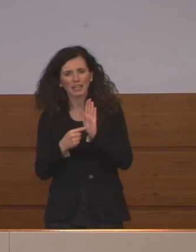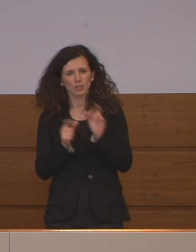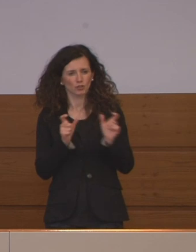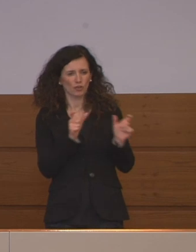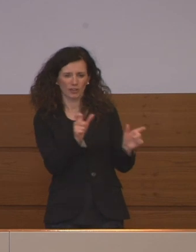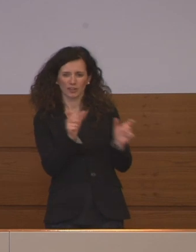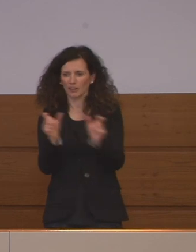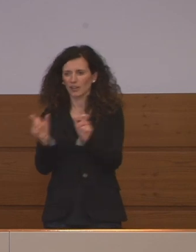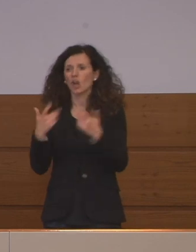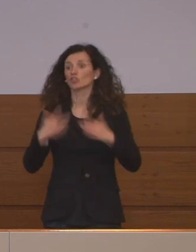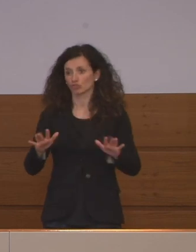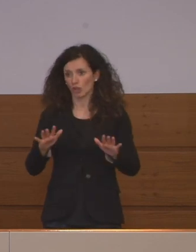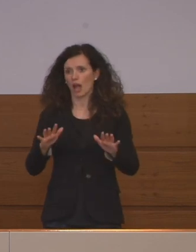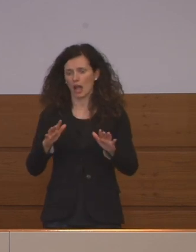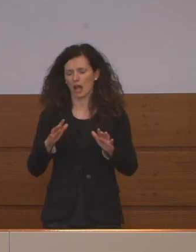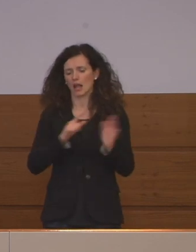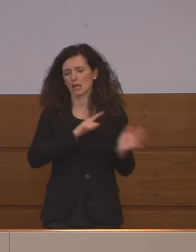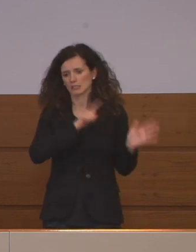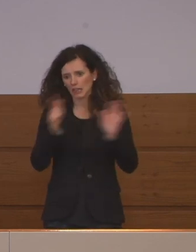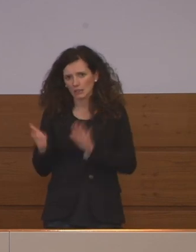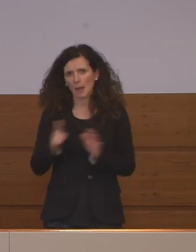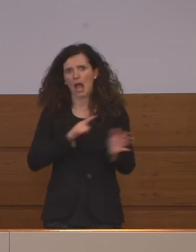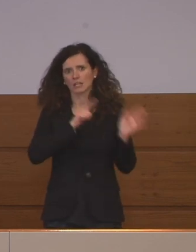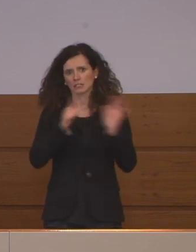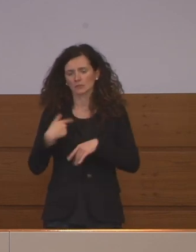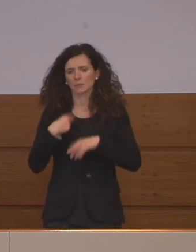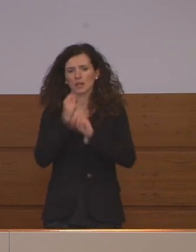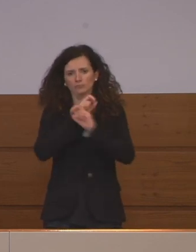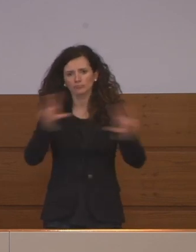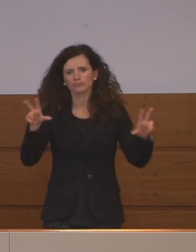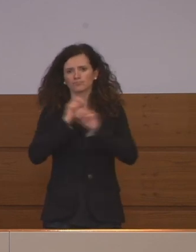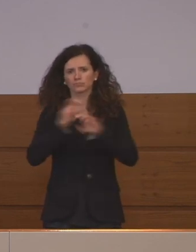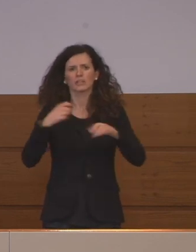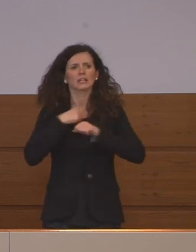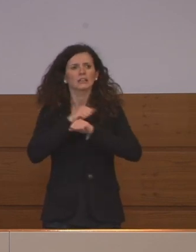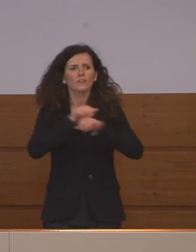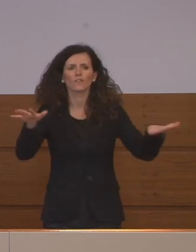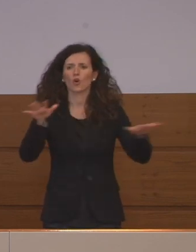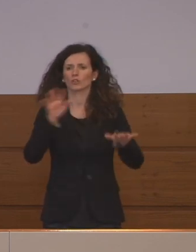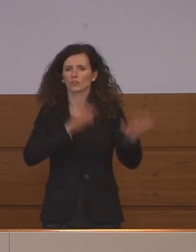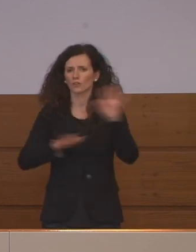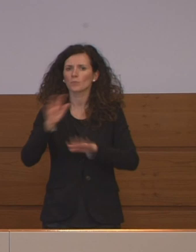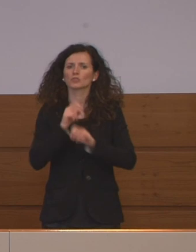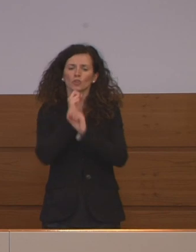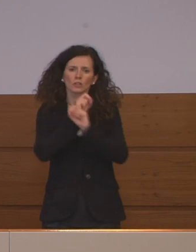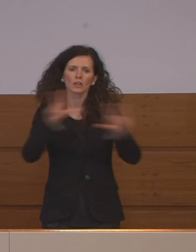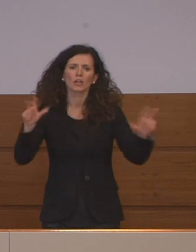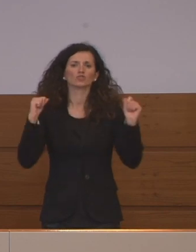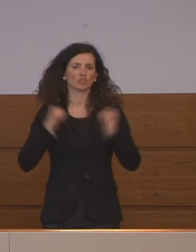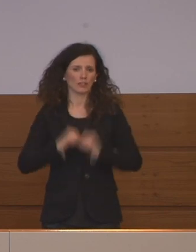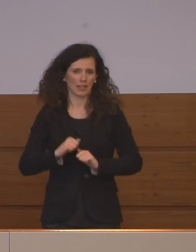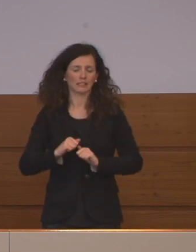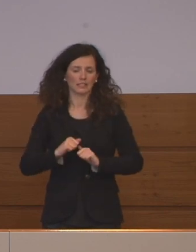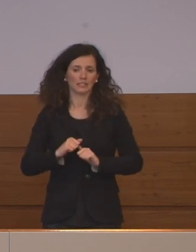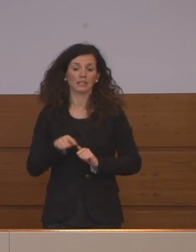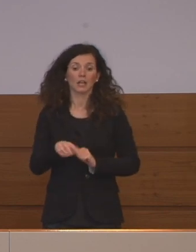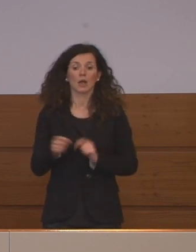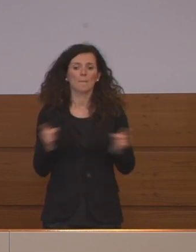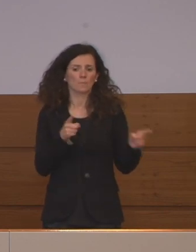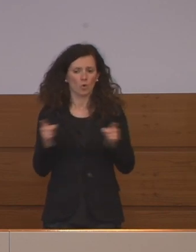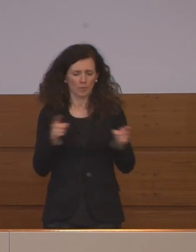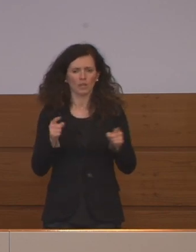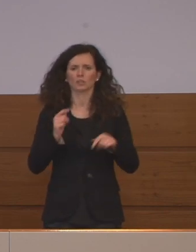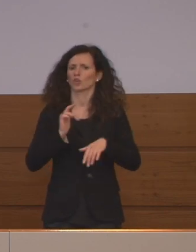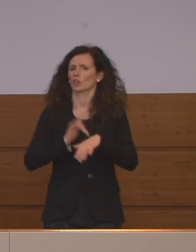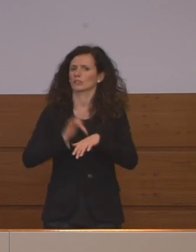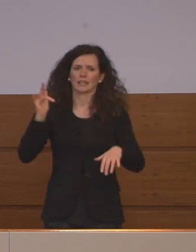ormai da due da molte settimane stiamo diffondendo e dando alla cittadinanza è un momento delicato tutti i